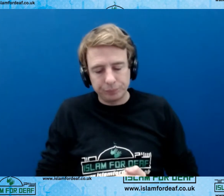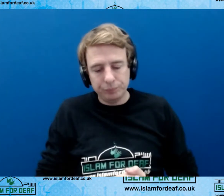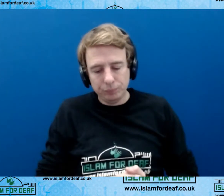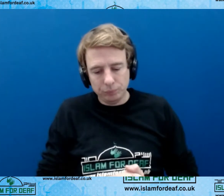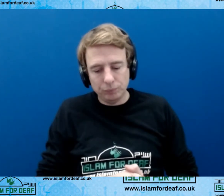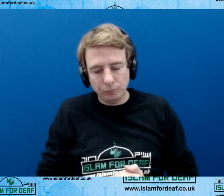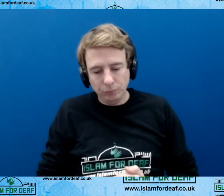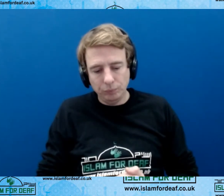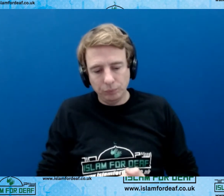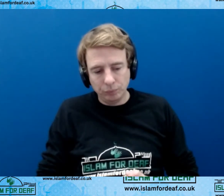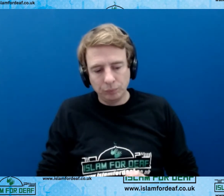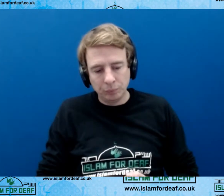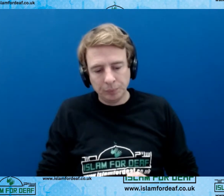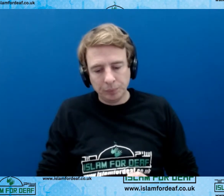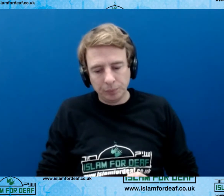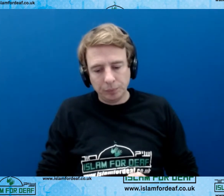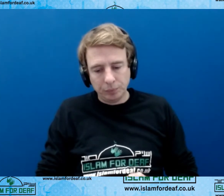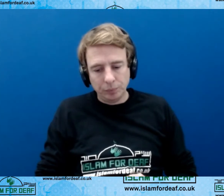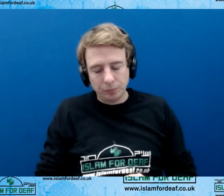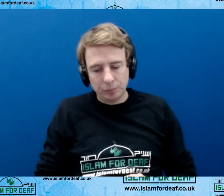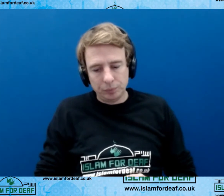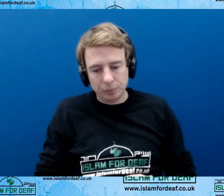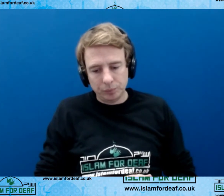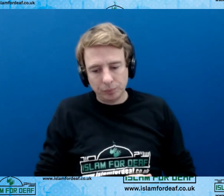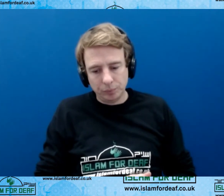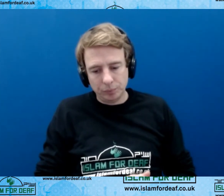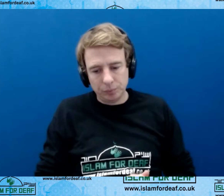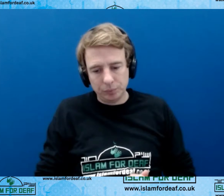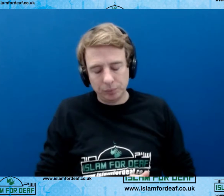بالقول، واللمز بالفعل والإشارة.